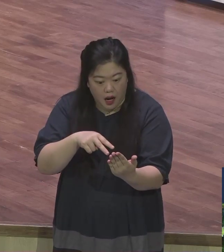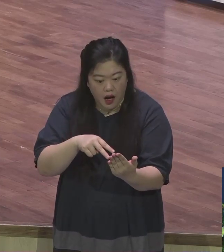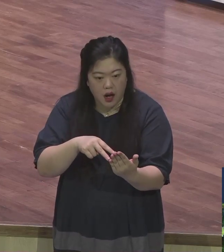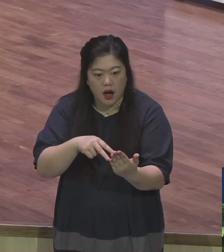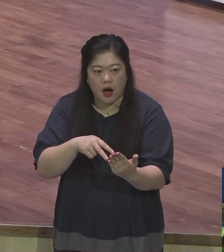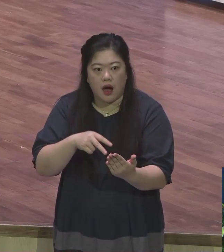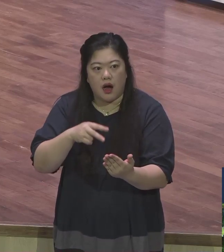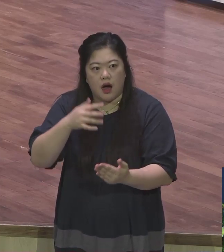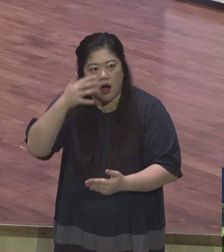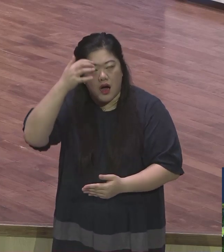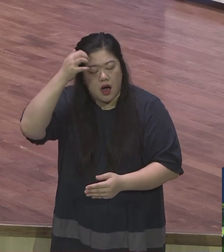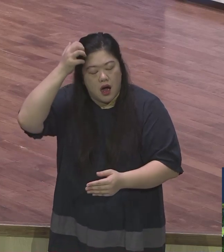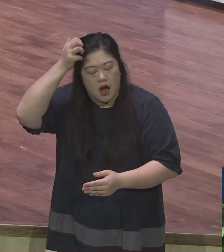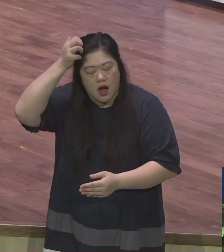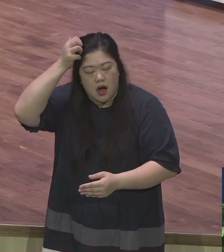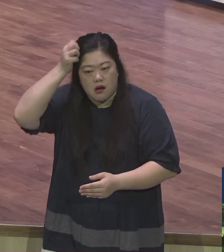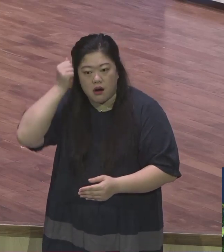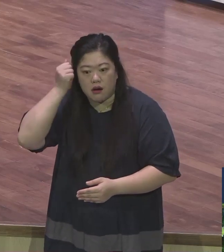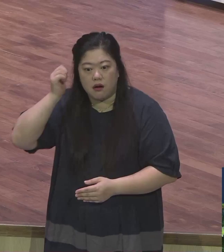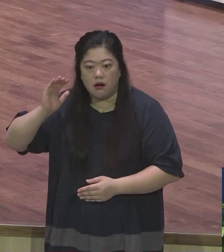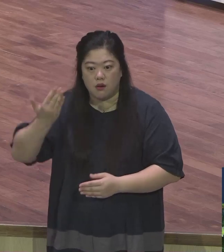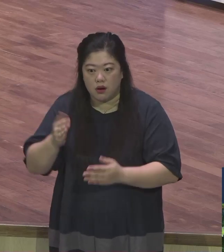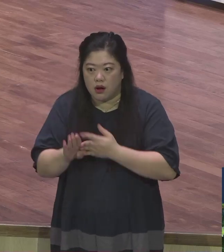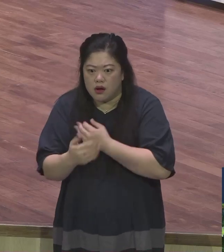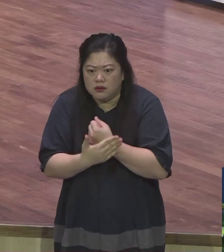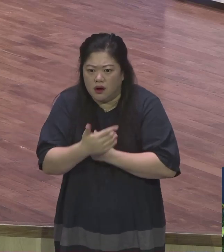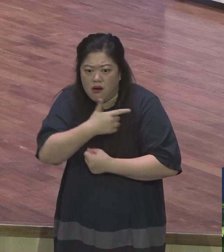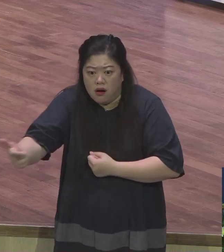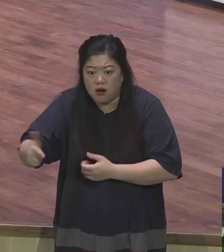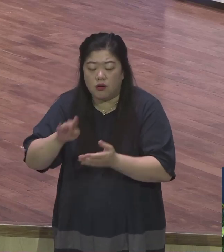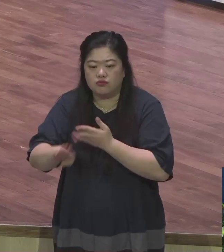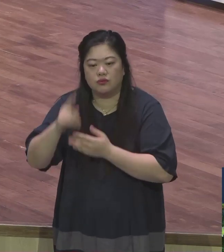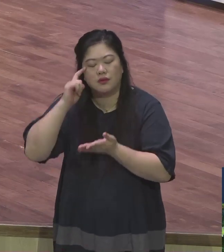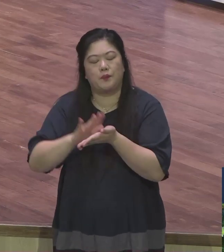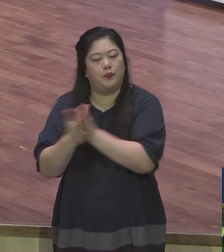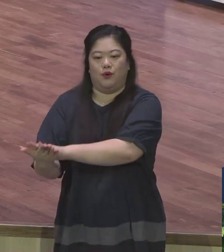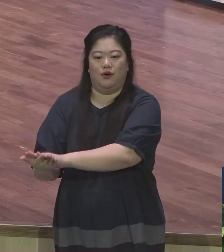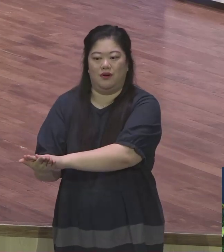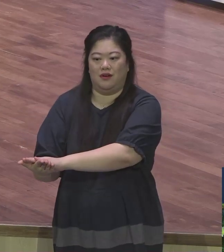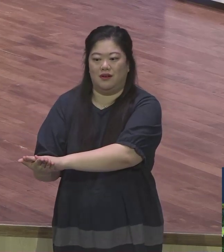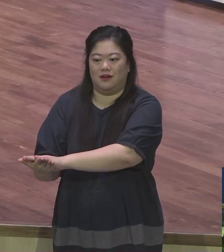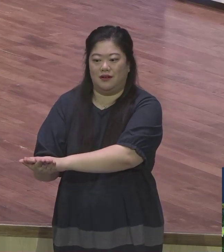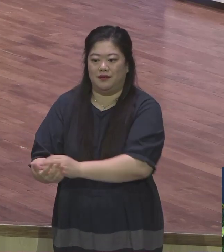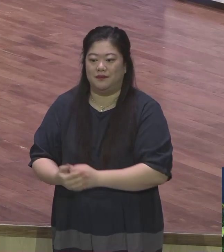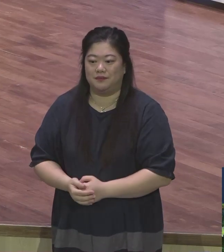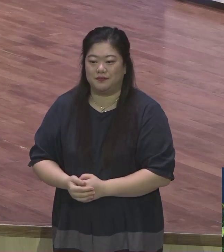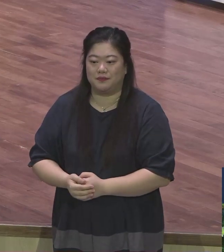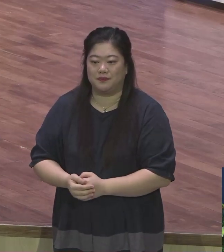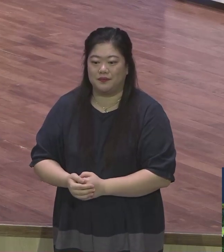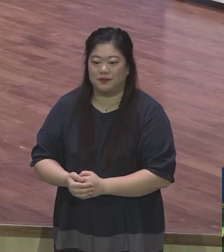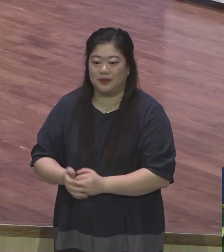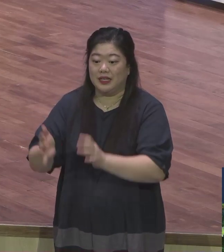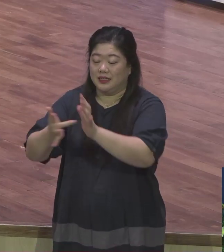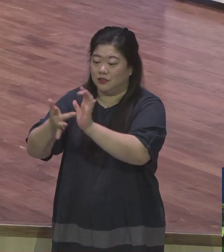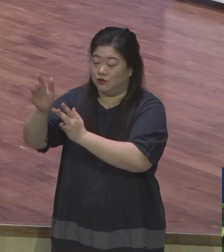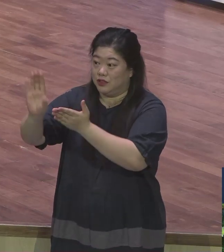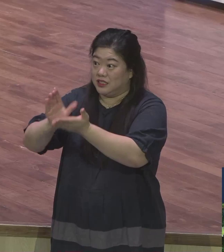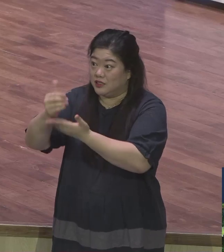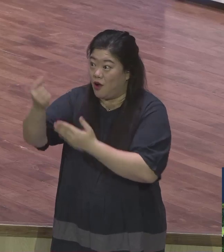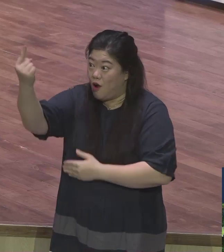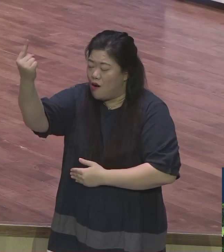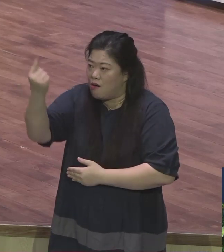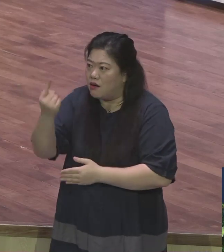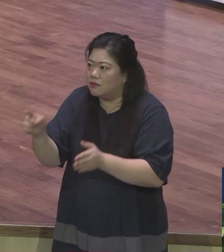들어가면 진짜 들어가면 셰틀 바뀌게 되어있어요. 예수 그리스도로 온 삶을 살면서 어떻게